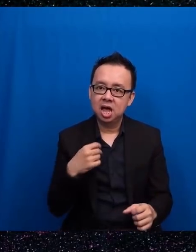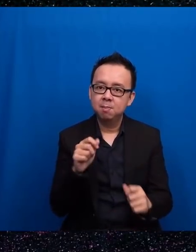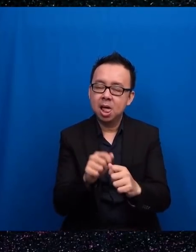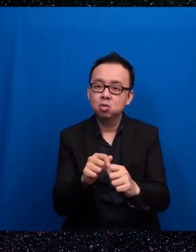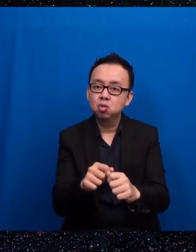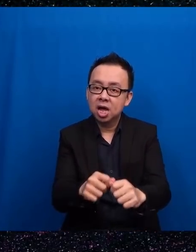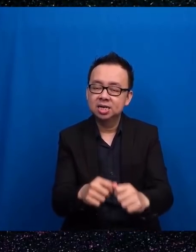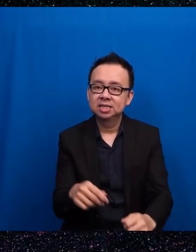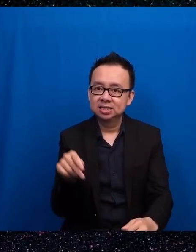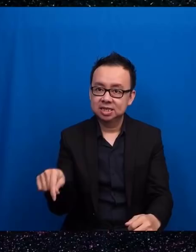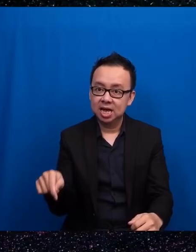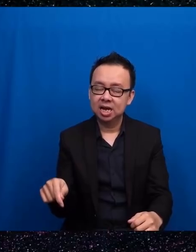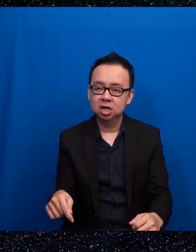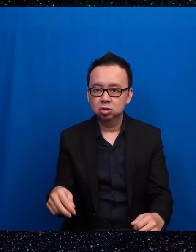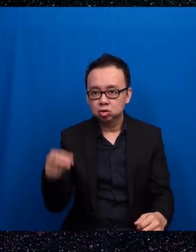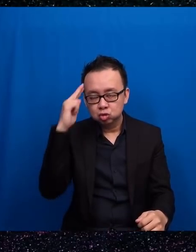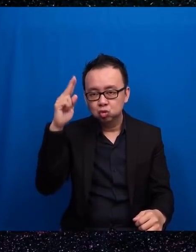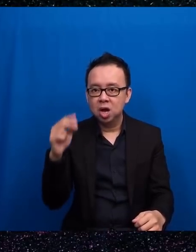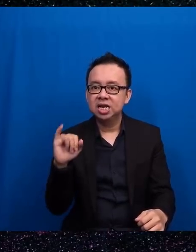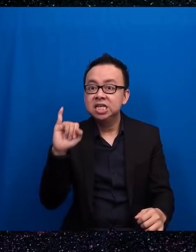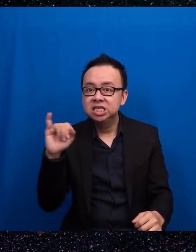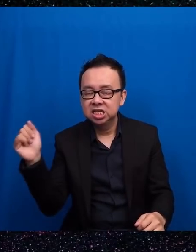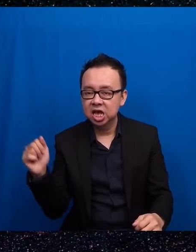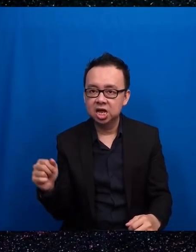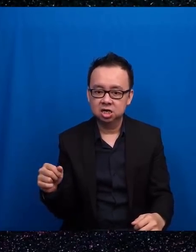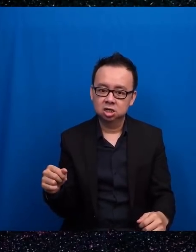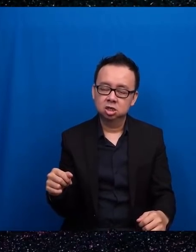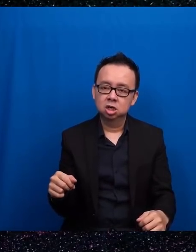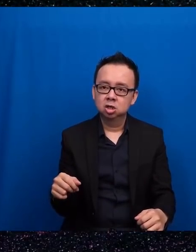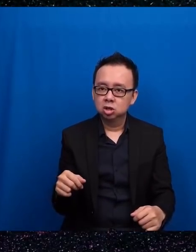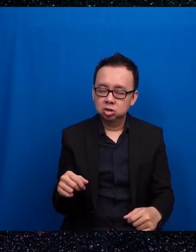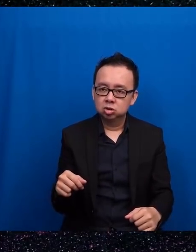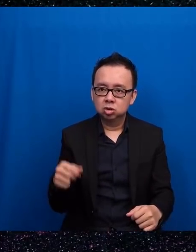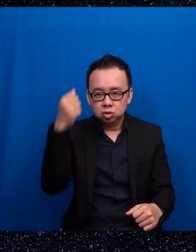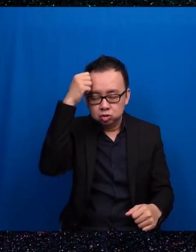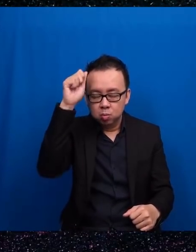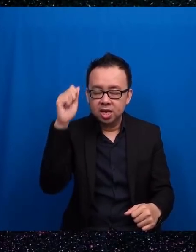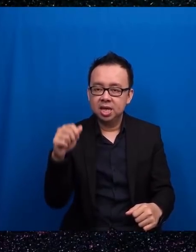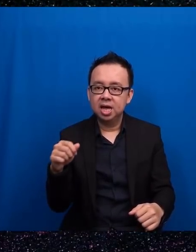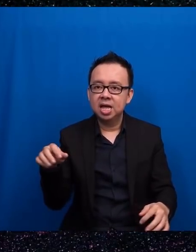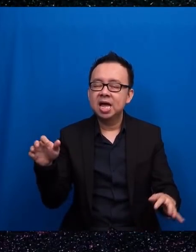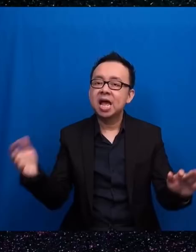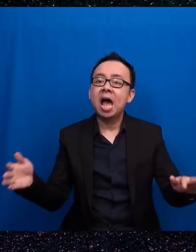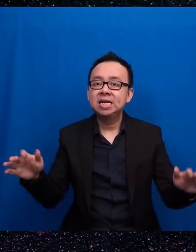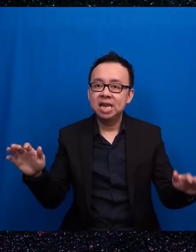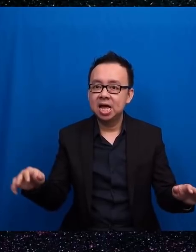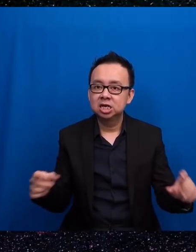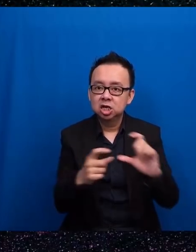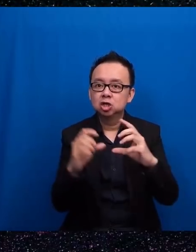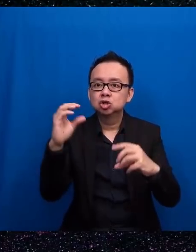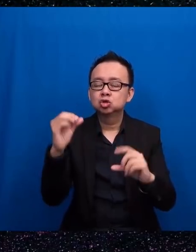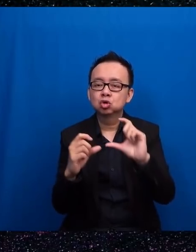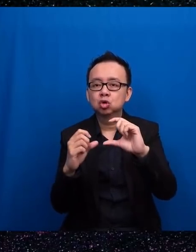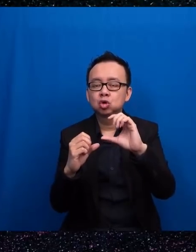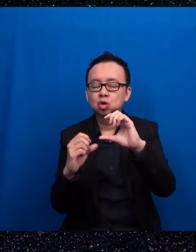Tuhan izinkan satu momen seperti ini. Demi social justice, demi keadilan sosial.